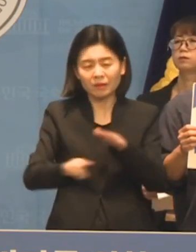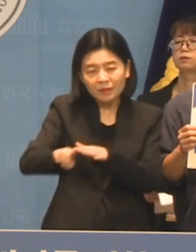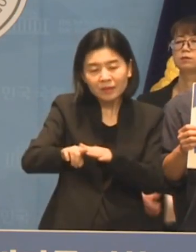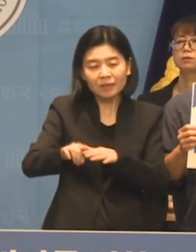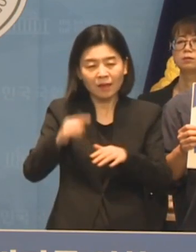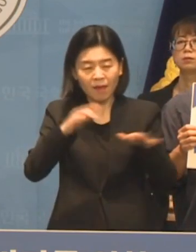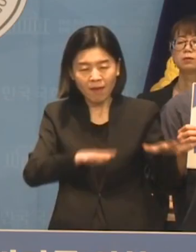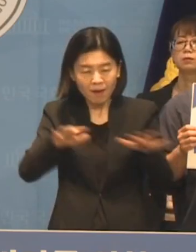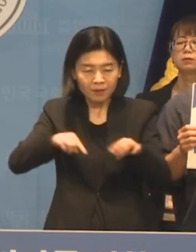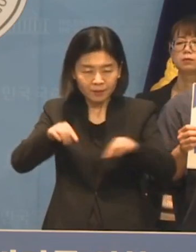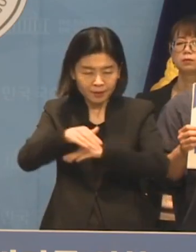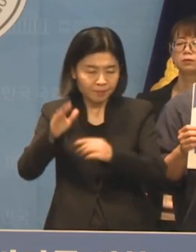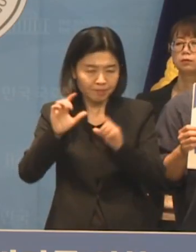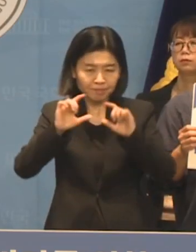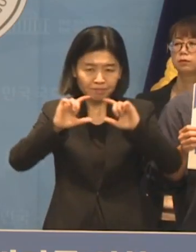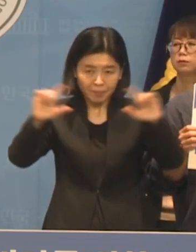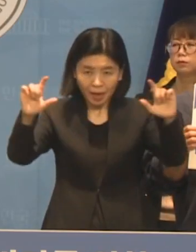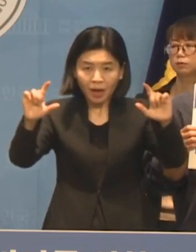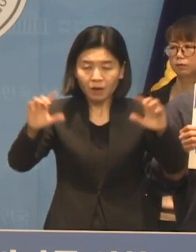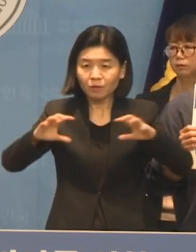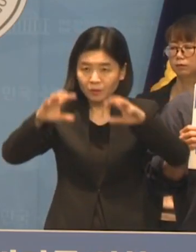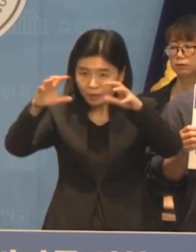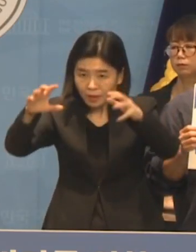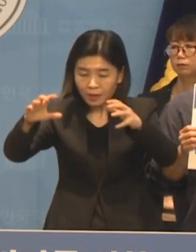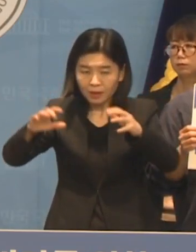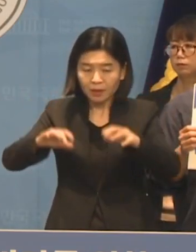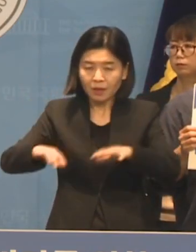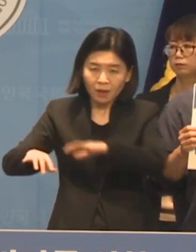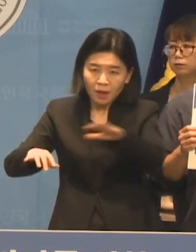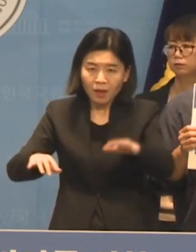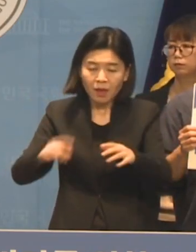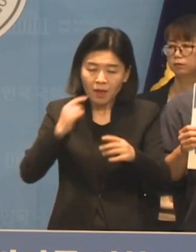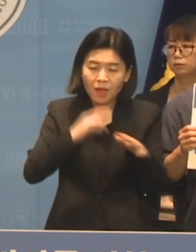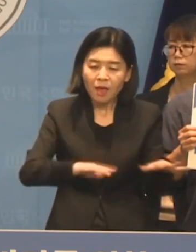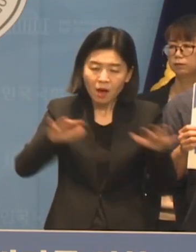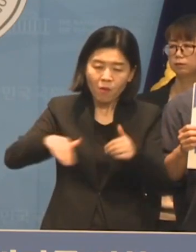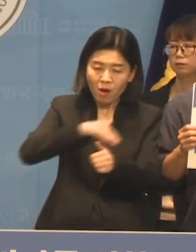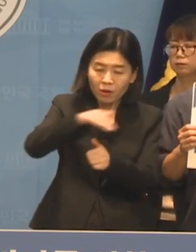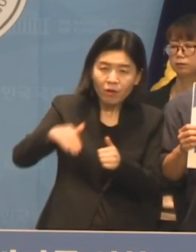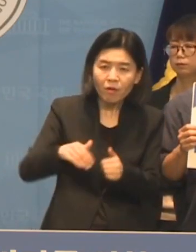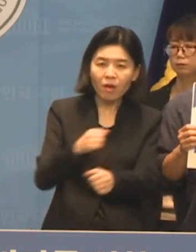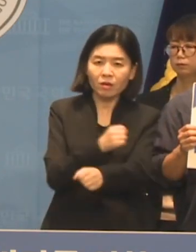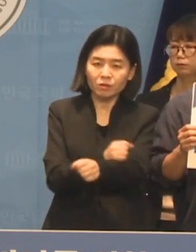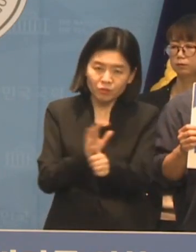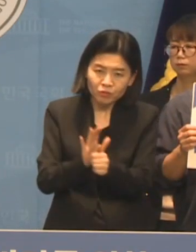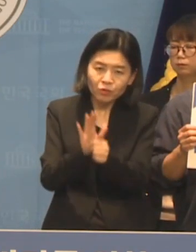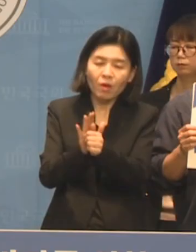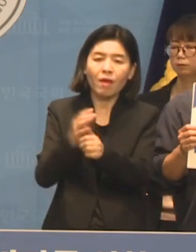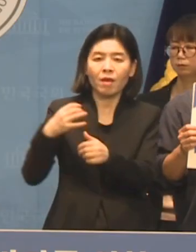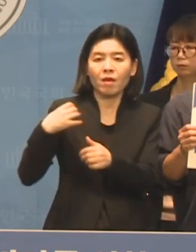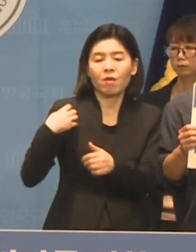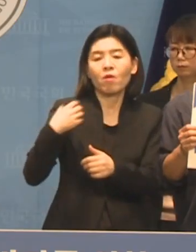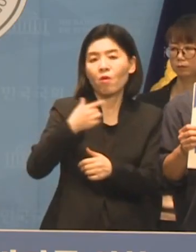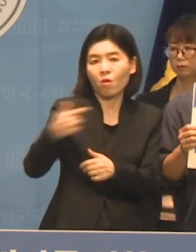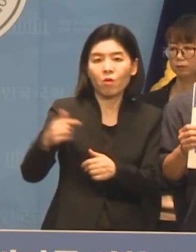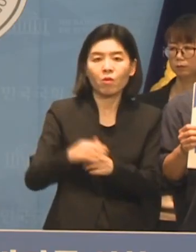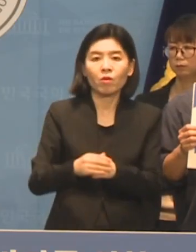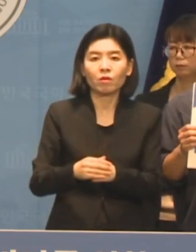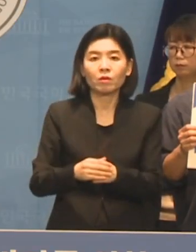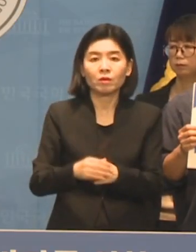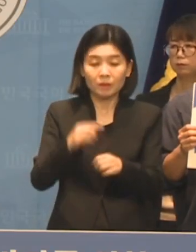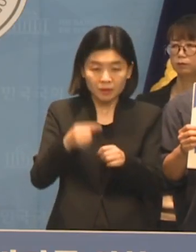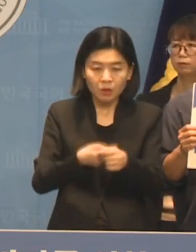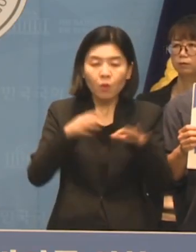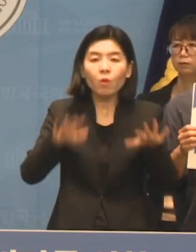통해 국제사회와 해양 환경에 기여할 책무가 큽니다. 이에 오늘 국회와